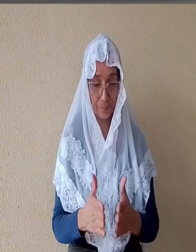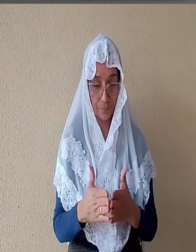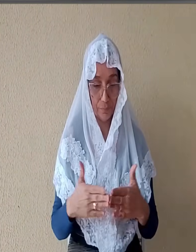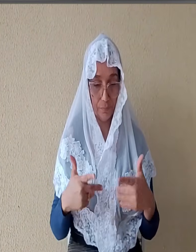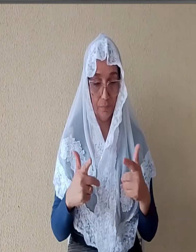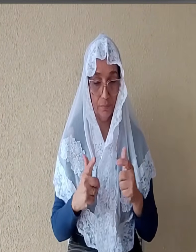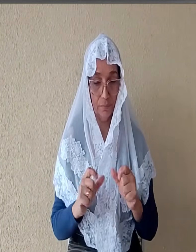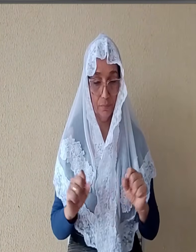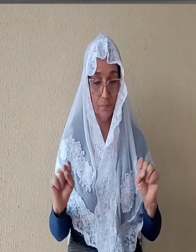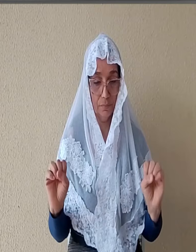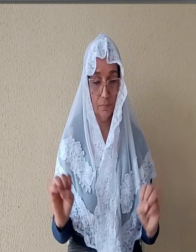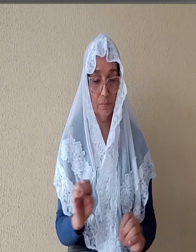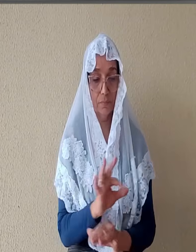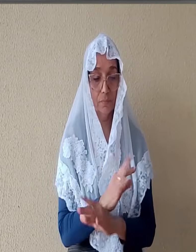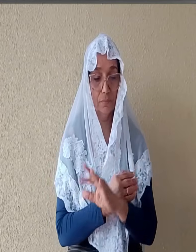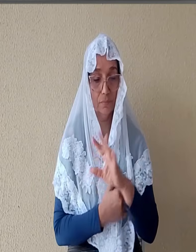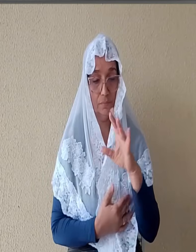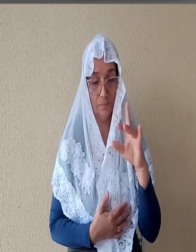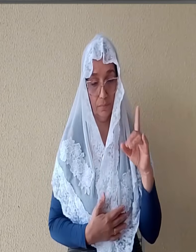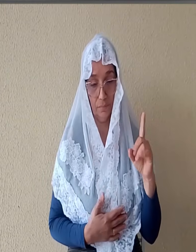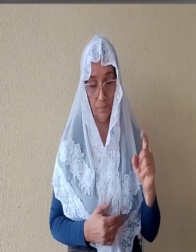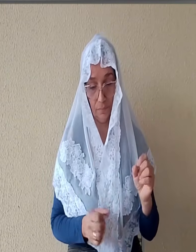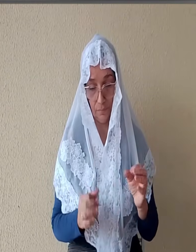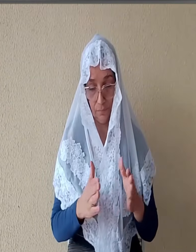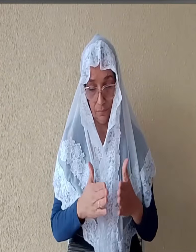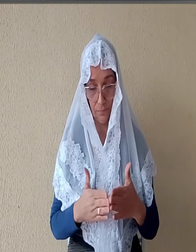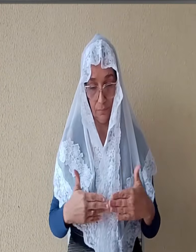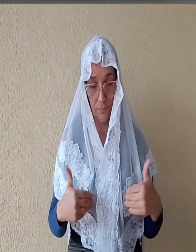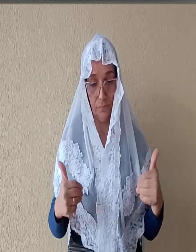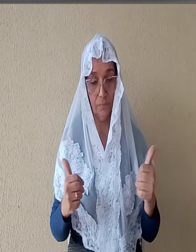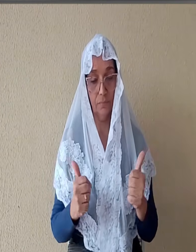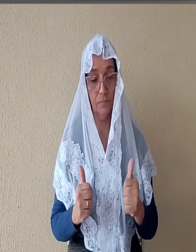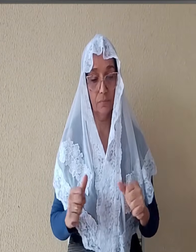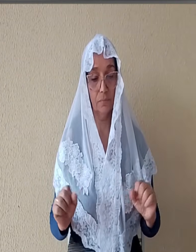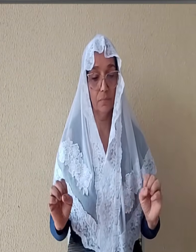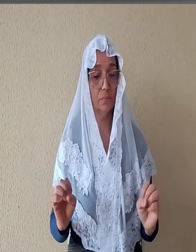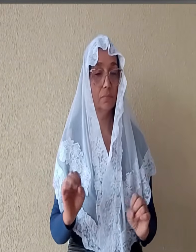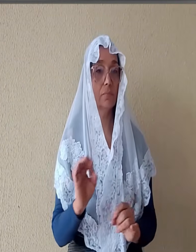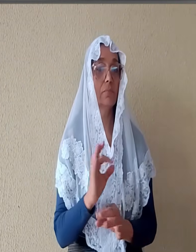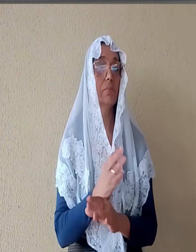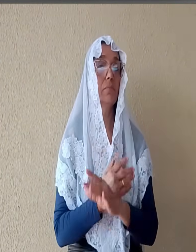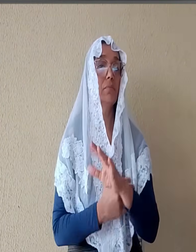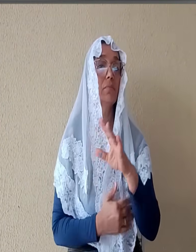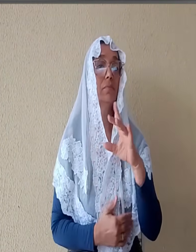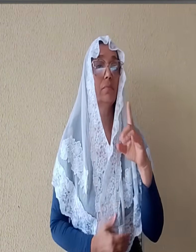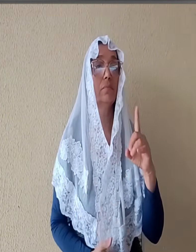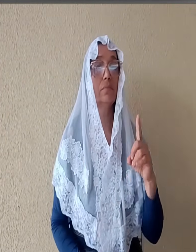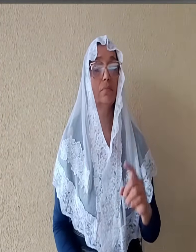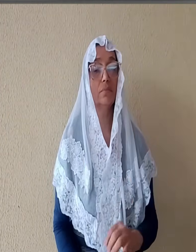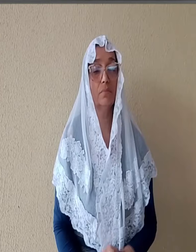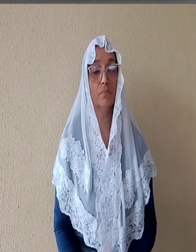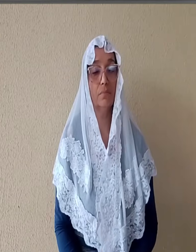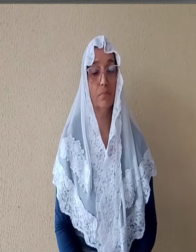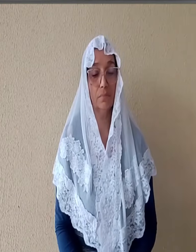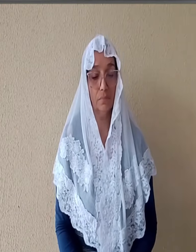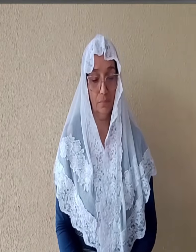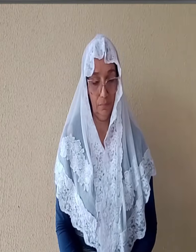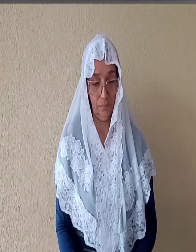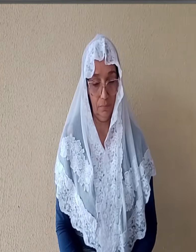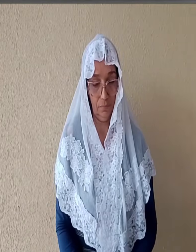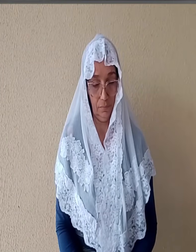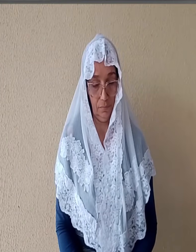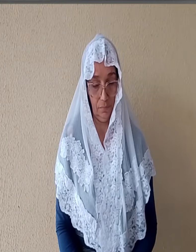Aleluia. Bendito Deus. Glória, glória a Deus. Glória, glória a